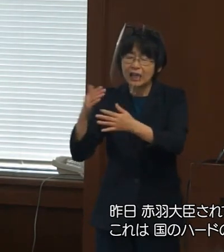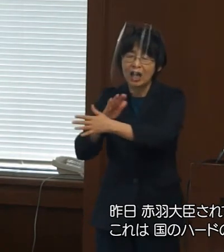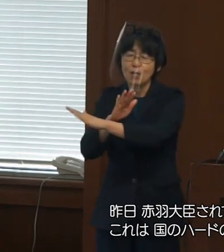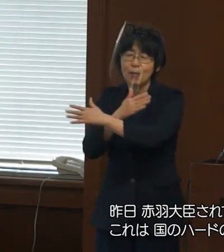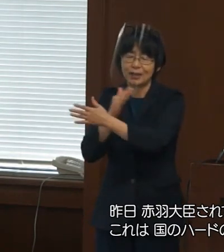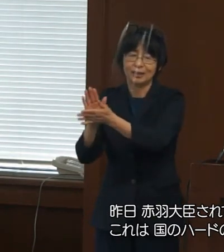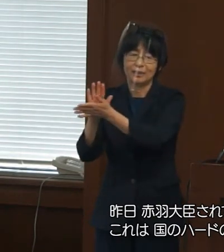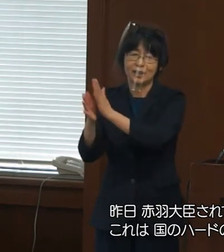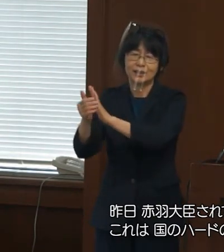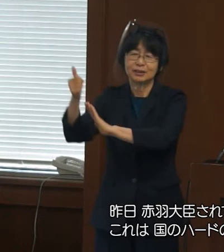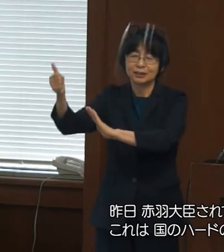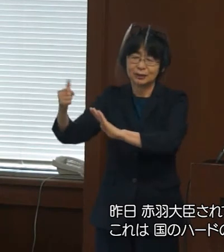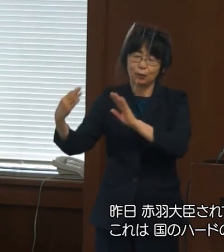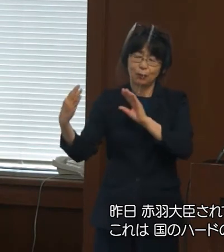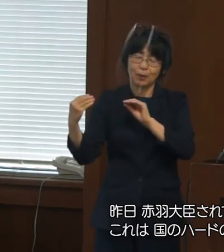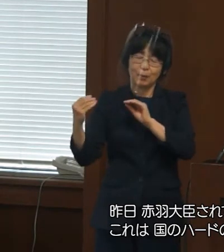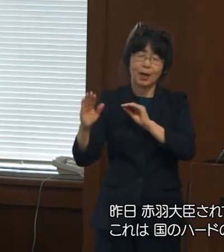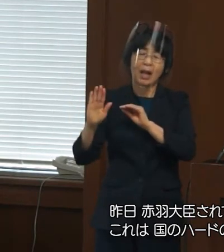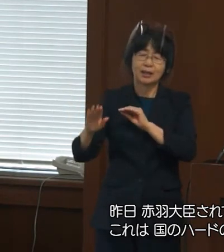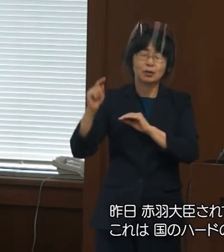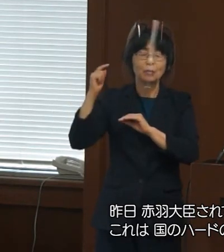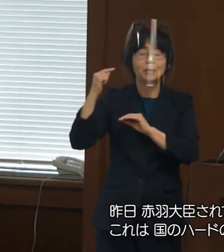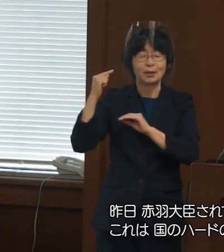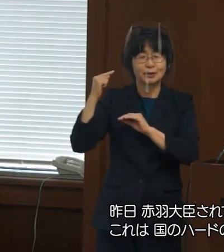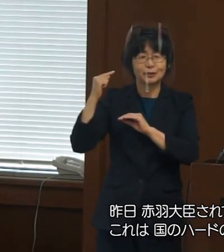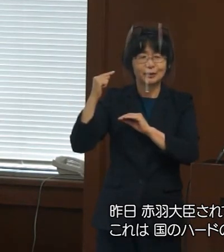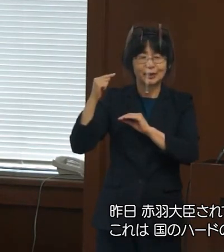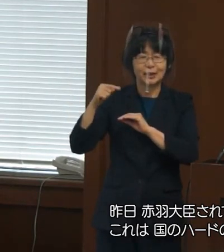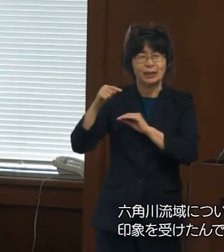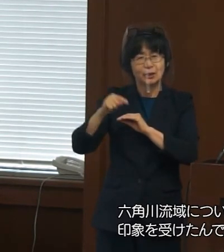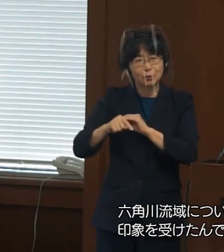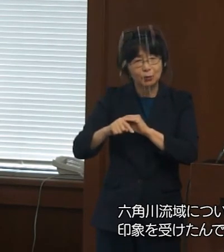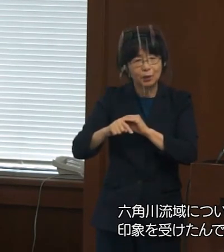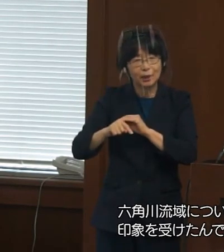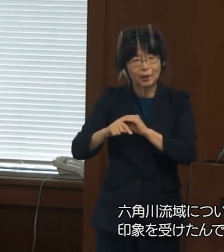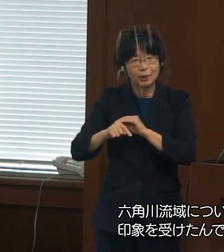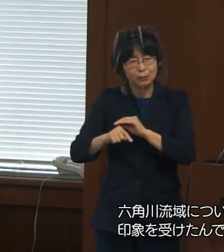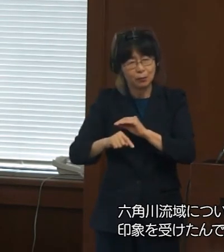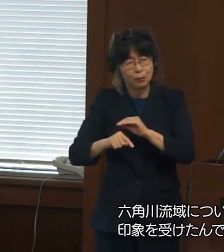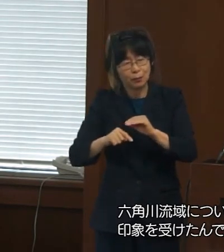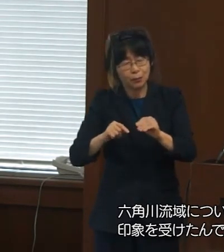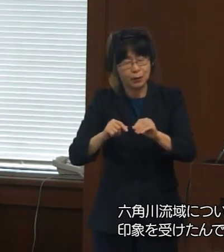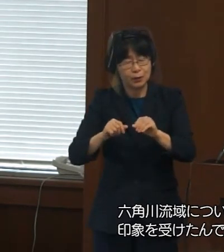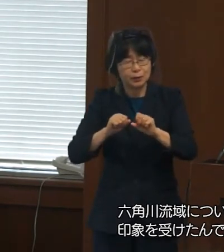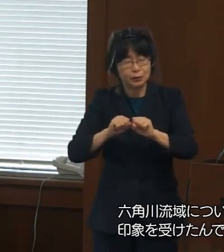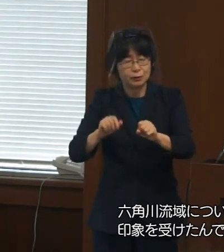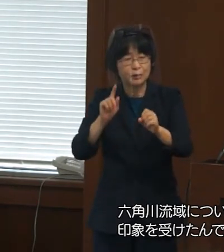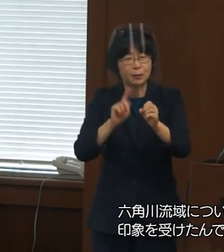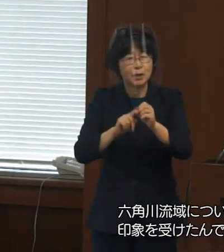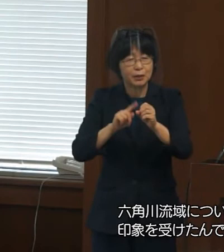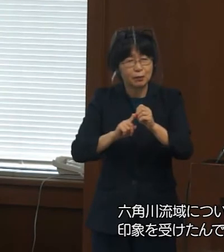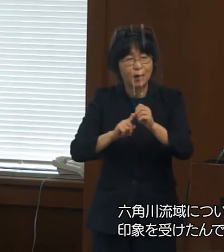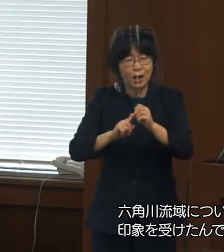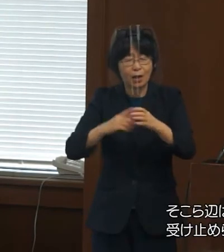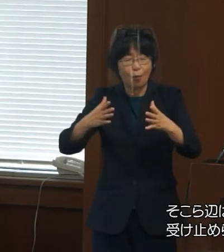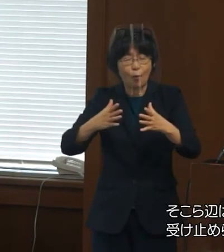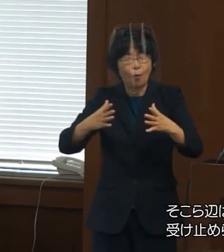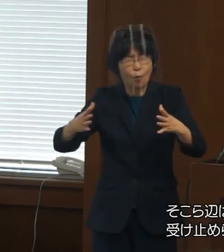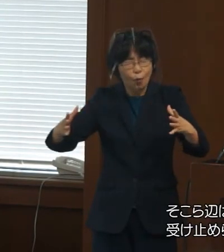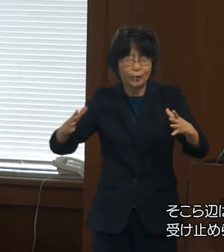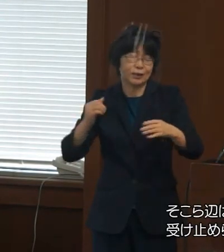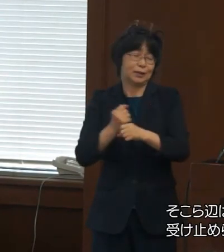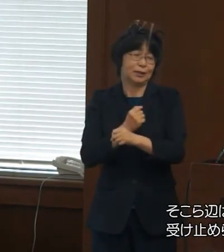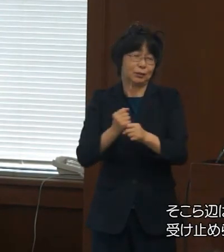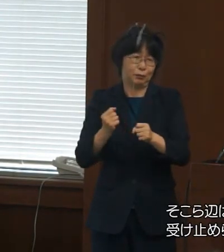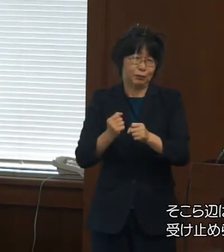の、 ハードの対策というのは、かなり抜本的に六角川流域については変えるのかなという印象を受けたんですが、そこら